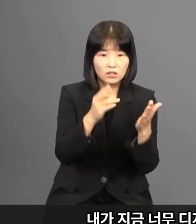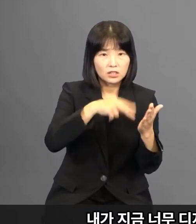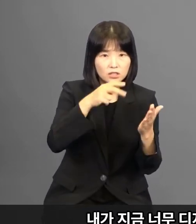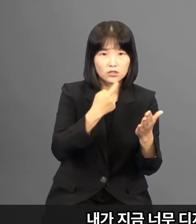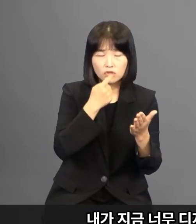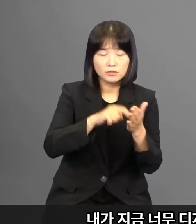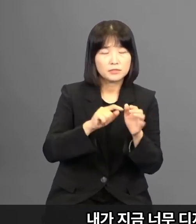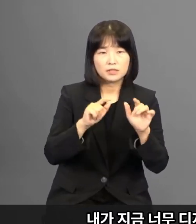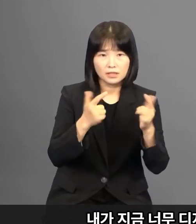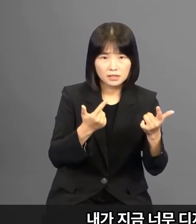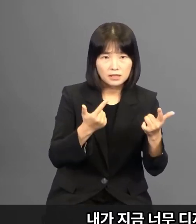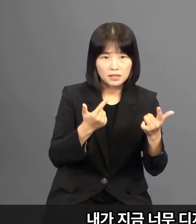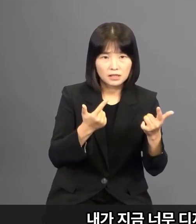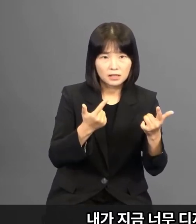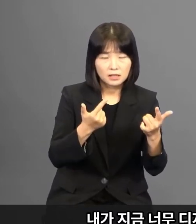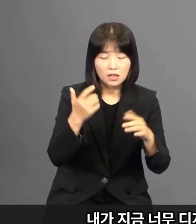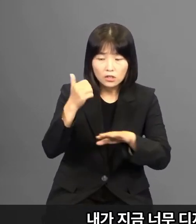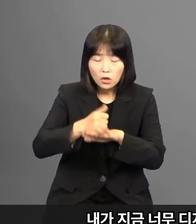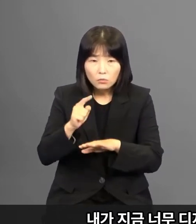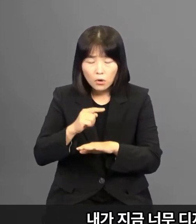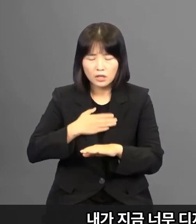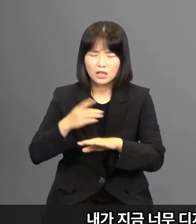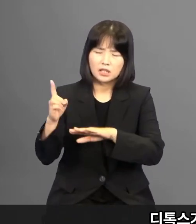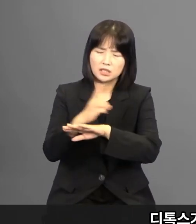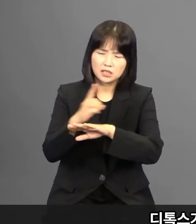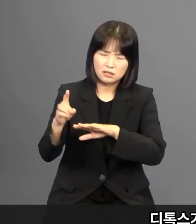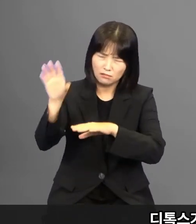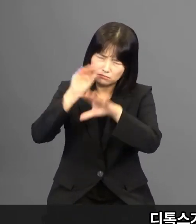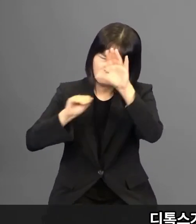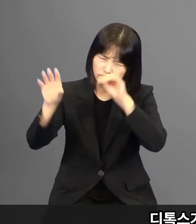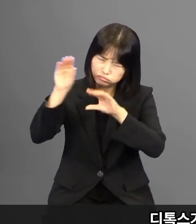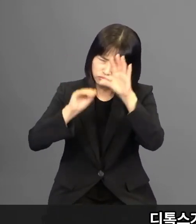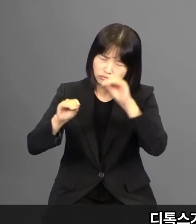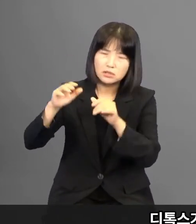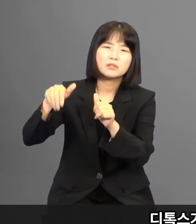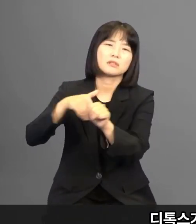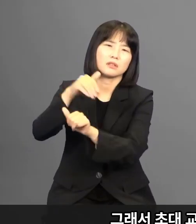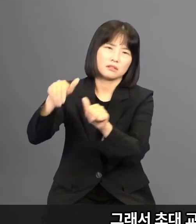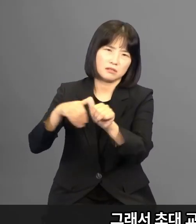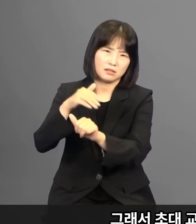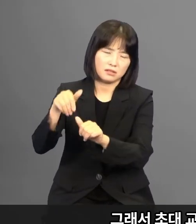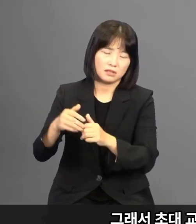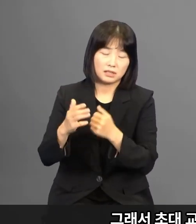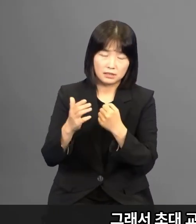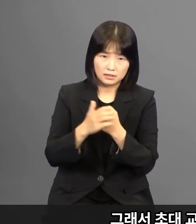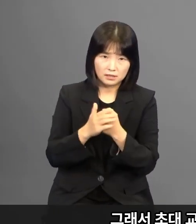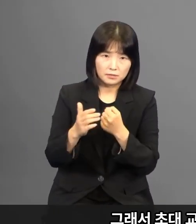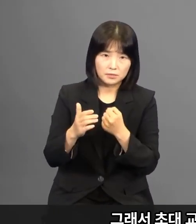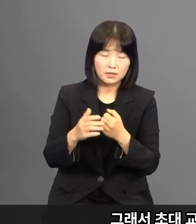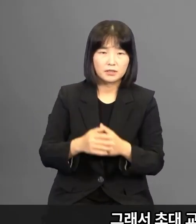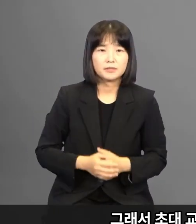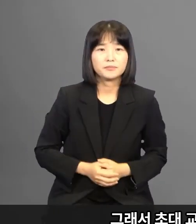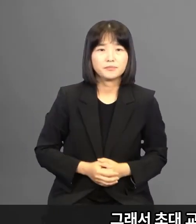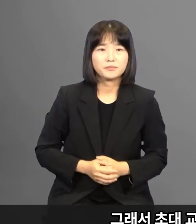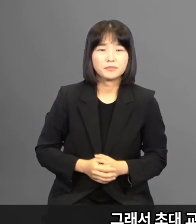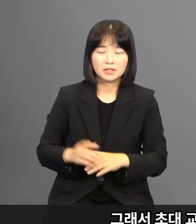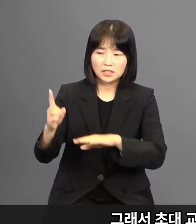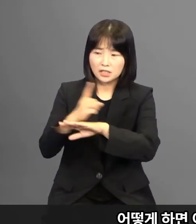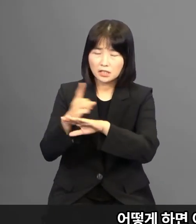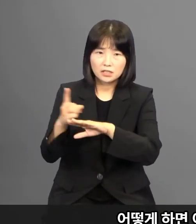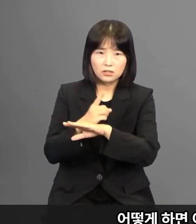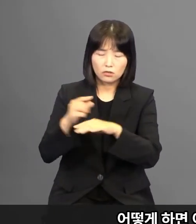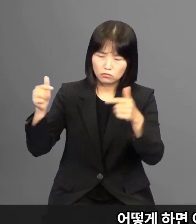것은 내가 지금 너무 디지털에 과몰입된 상태가 아니냐, 디톡스가 필요하다는 겁니다. 그래서 초대교회 때부터 하나님의